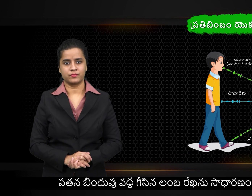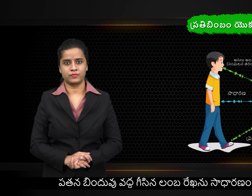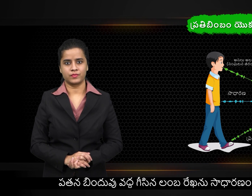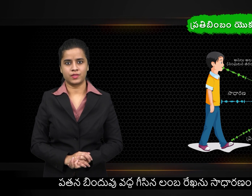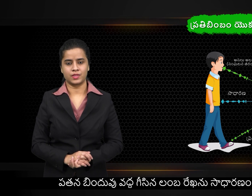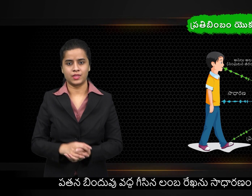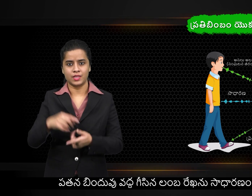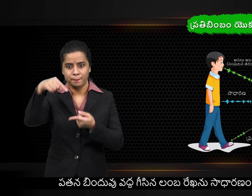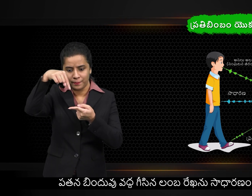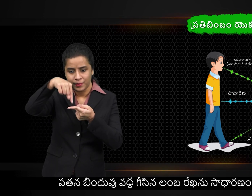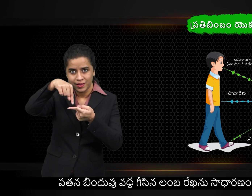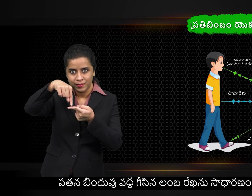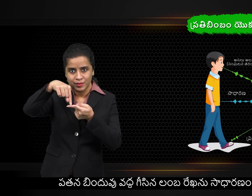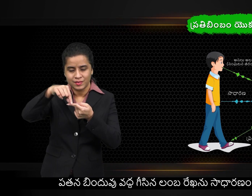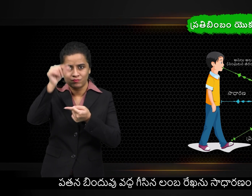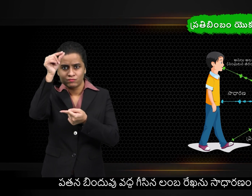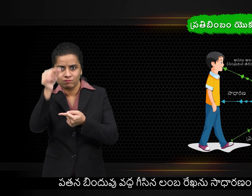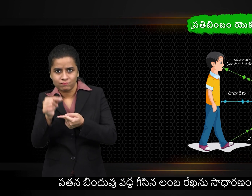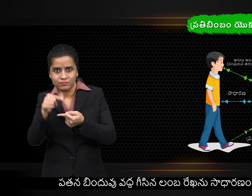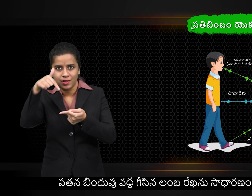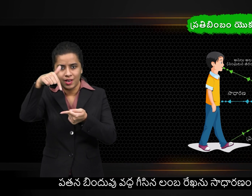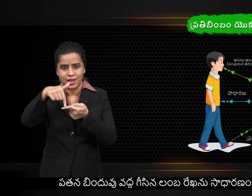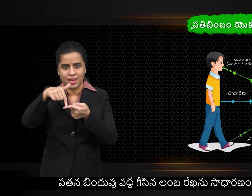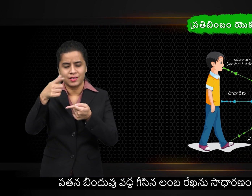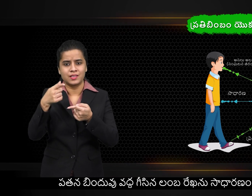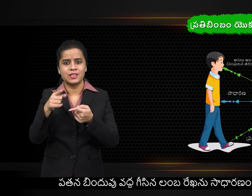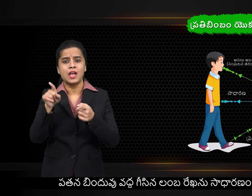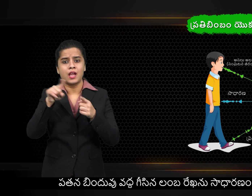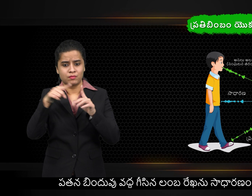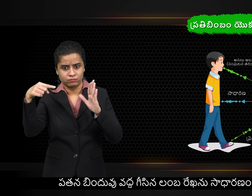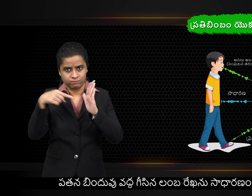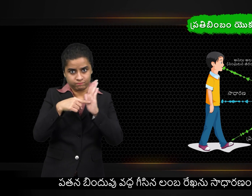పతన బిందువు వద్ద గీసిన లంబరేఖను సాధారణం అంటారు.